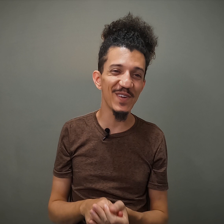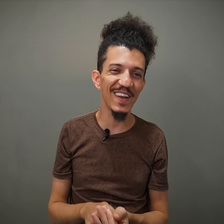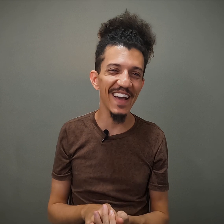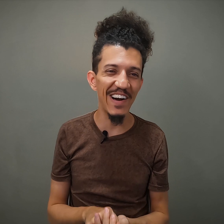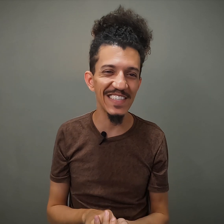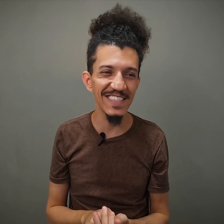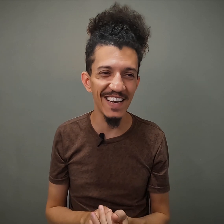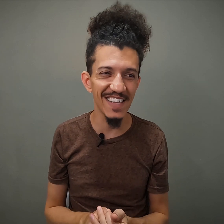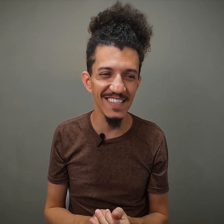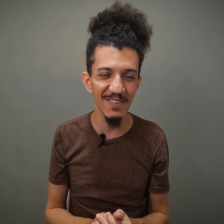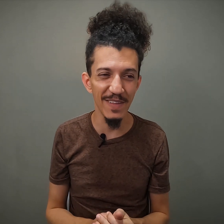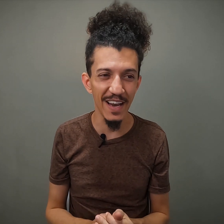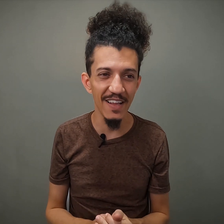muito legal essa sinalização dela.